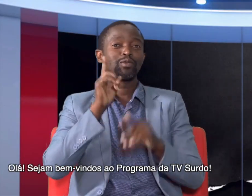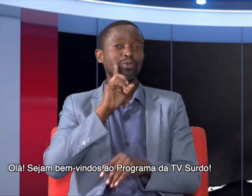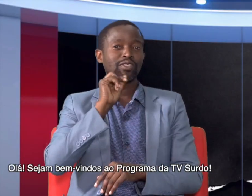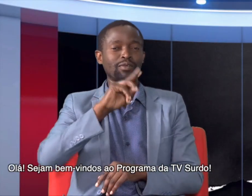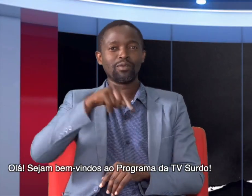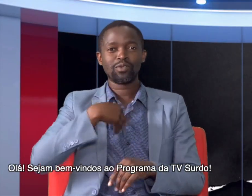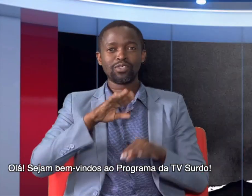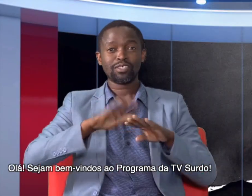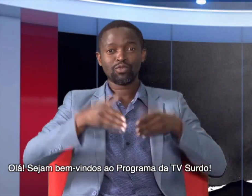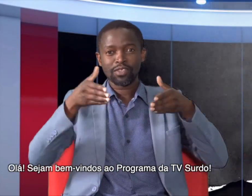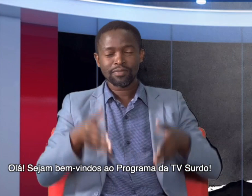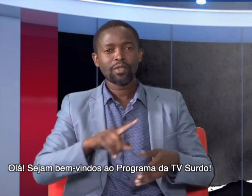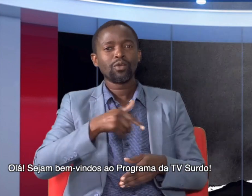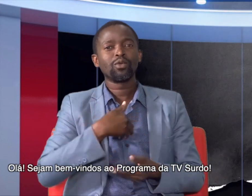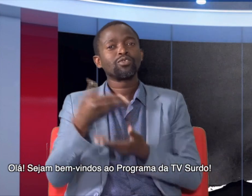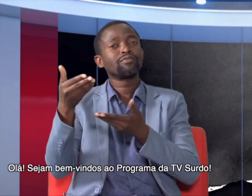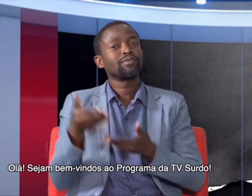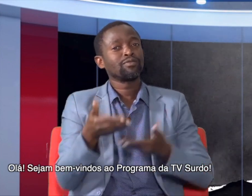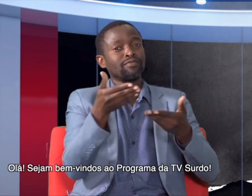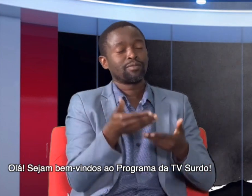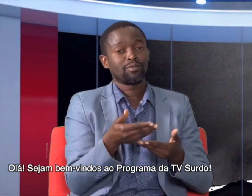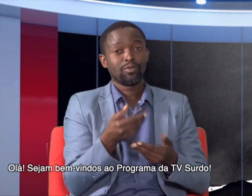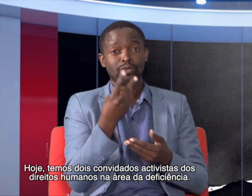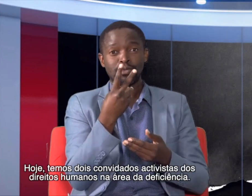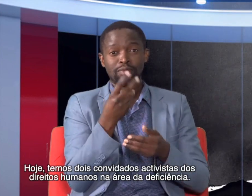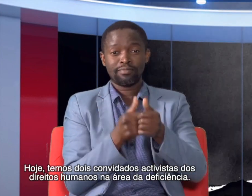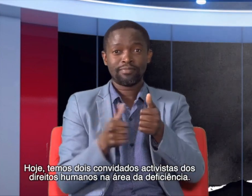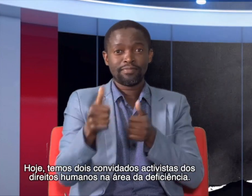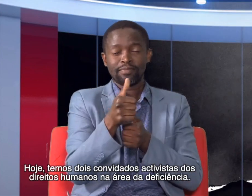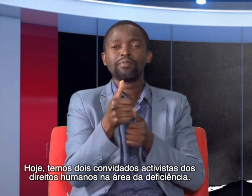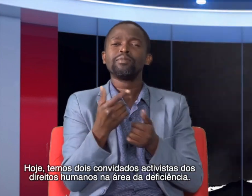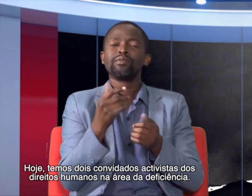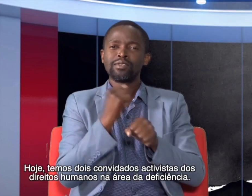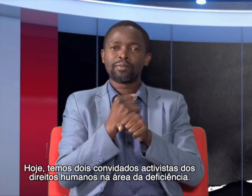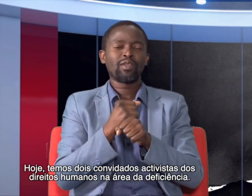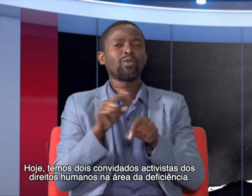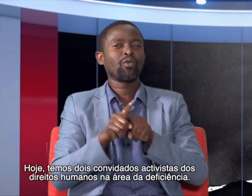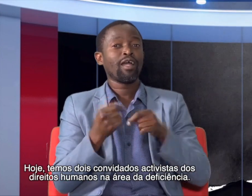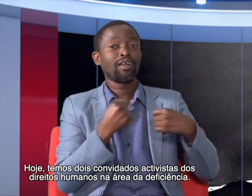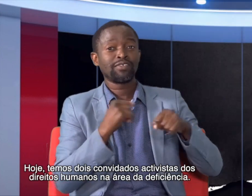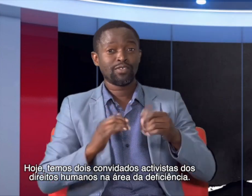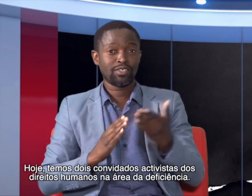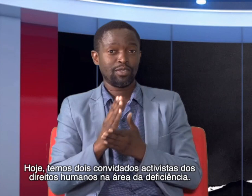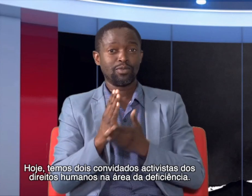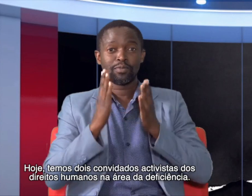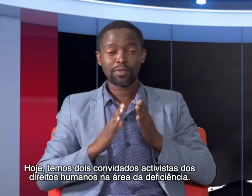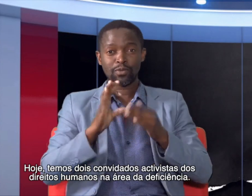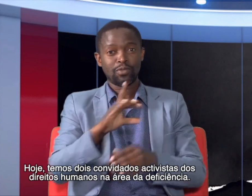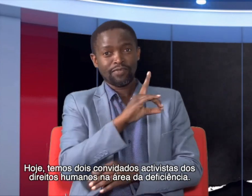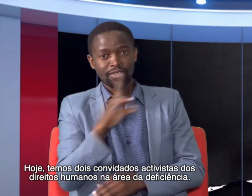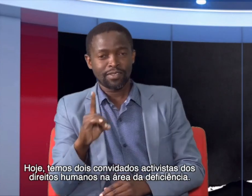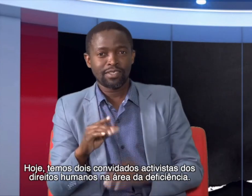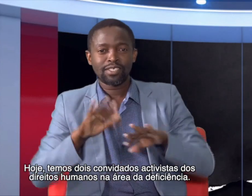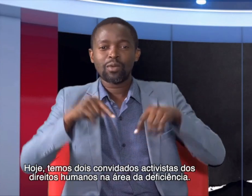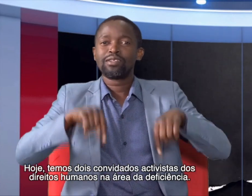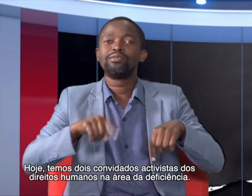Olá, sejam bem-vindos ao programa da TV Surdo. Nós temos dois convidados que são